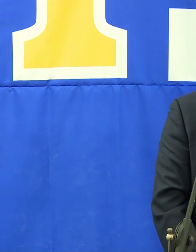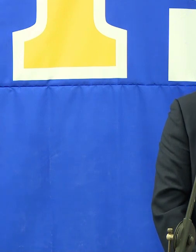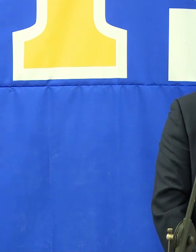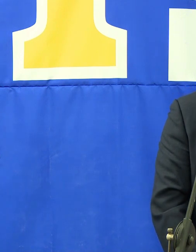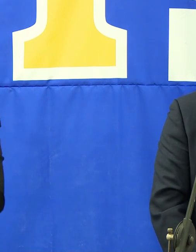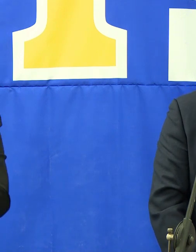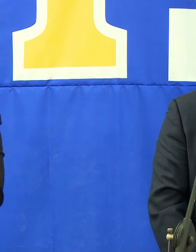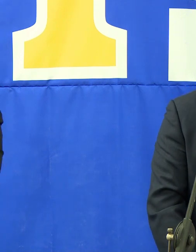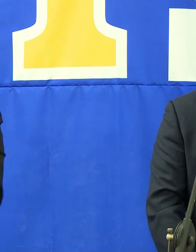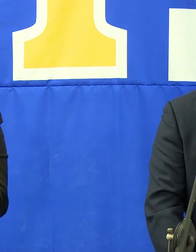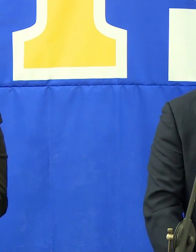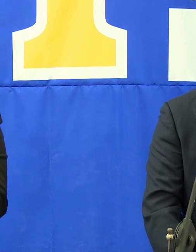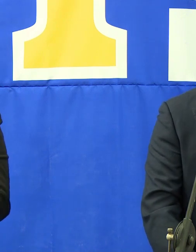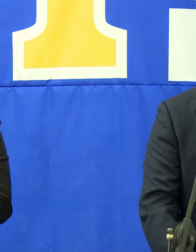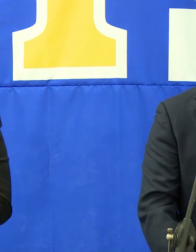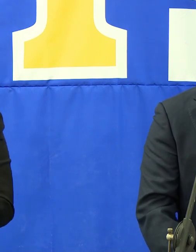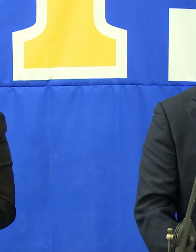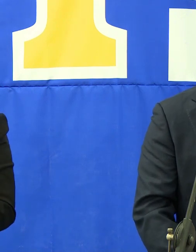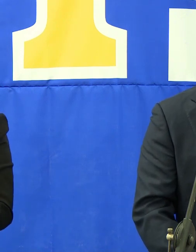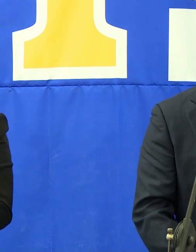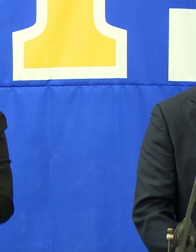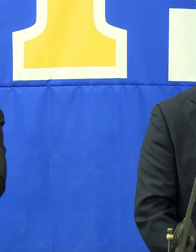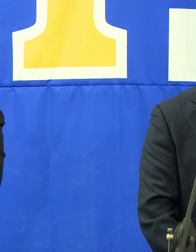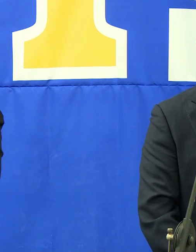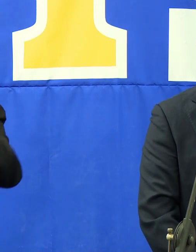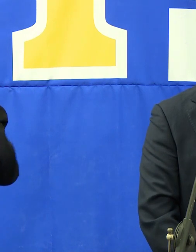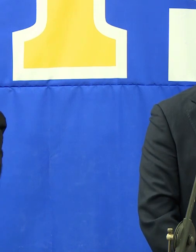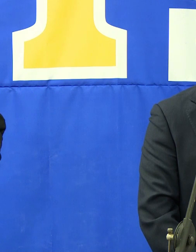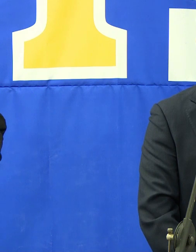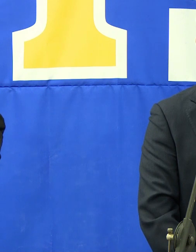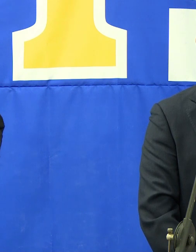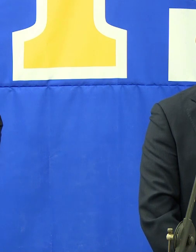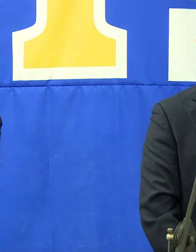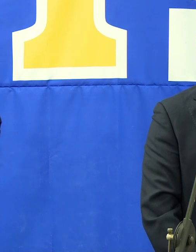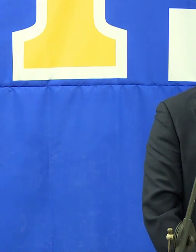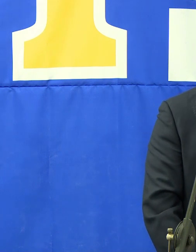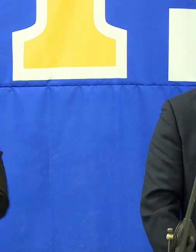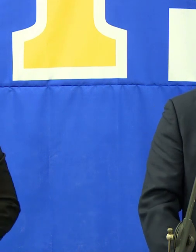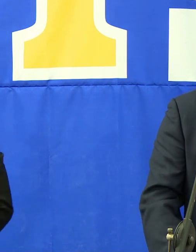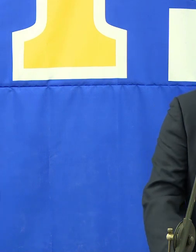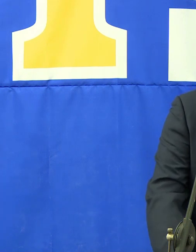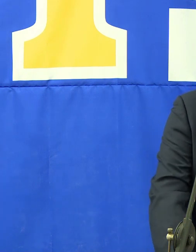그렇게 생각하는데 여러분들도 같이 마음을 모아주실 거죠?